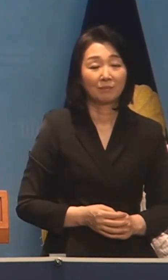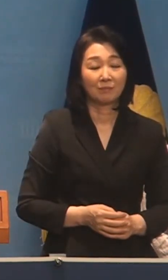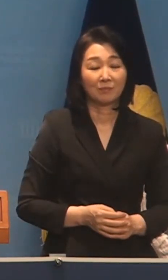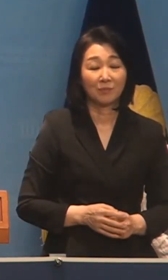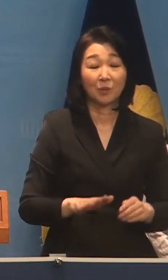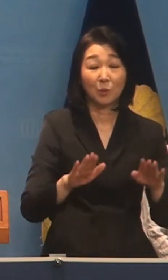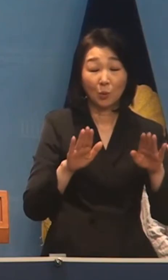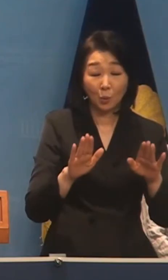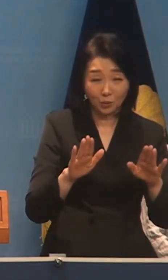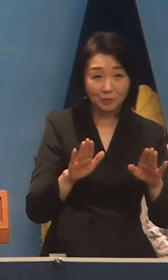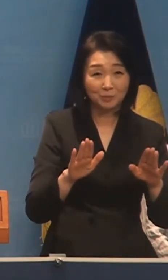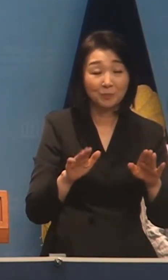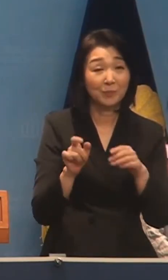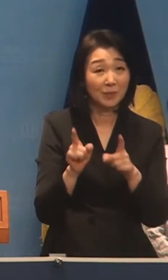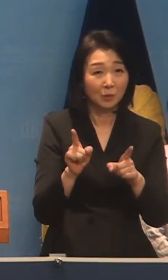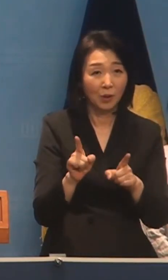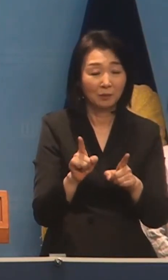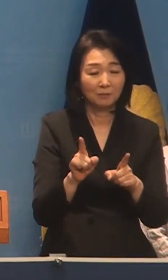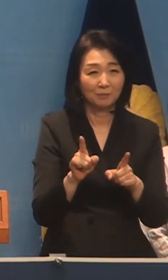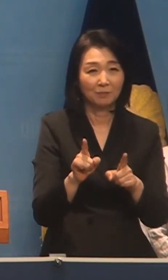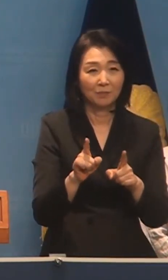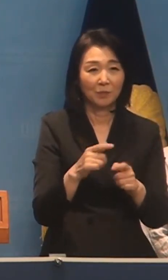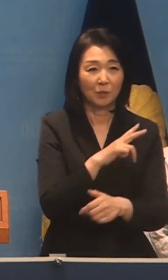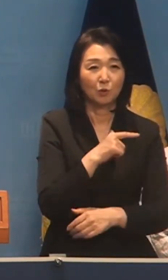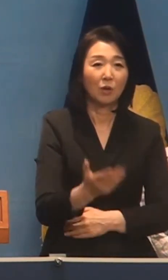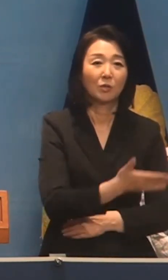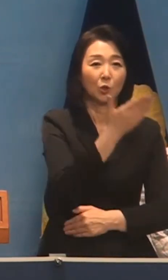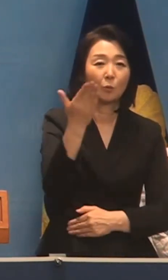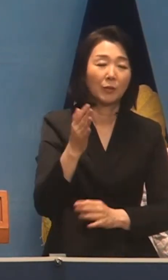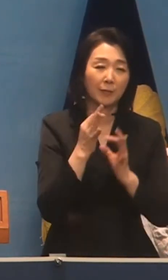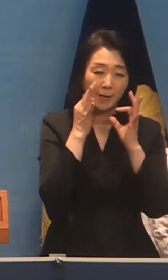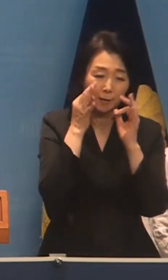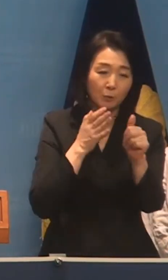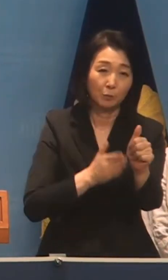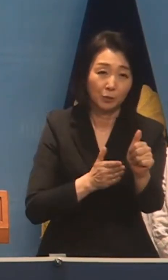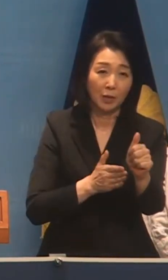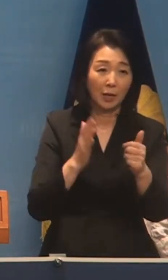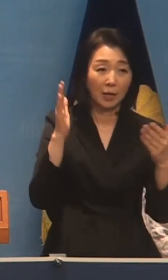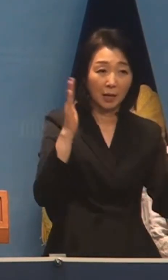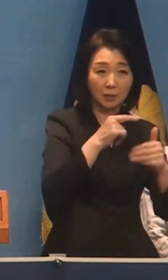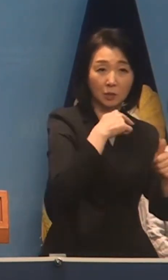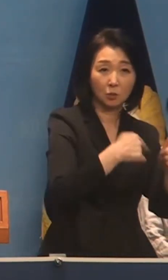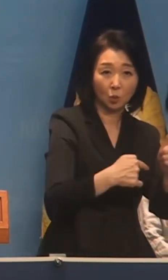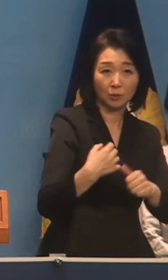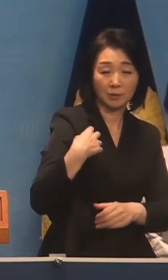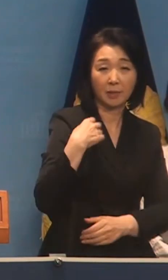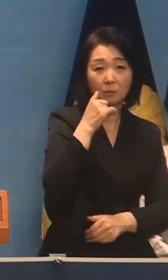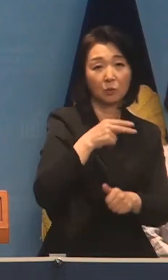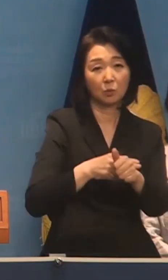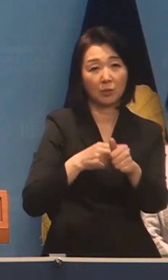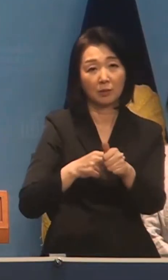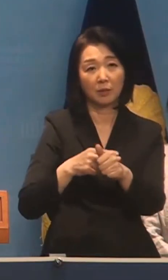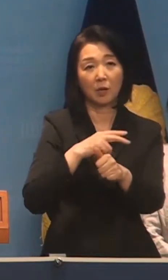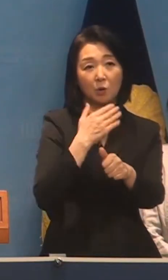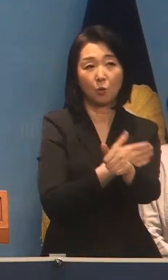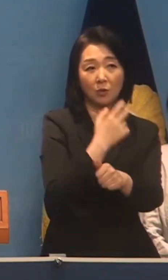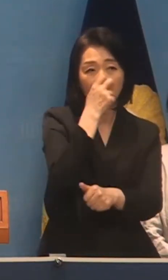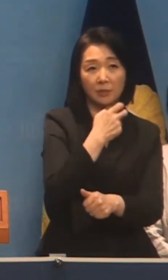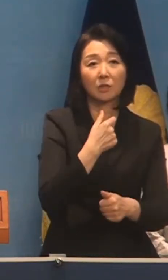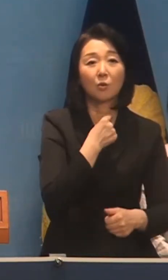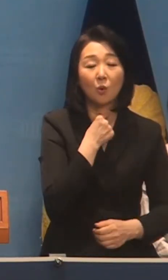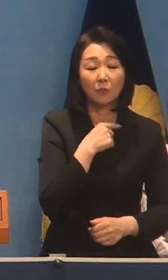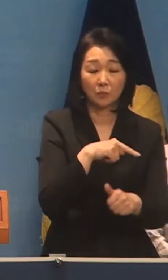빌어 동료 의원 여러분께 간곡히 호소드립니다. 학생들이 교육을 책임지는 교사들의 권리를